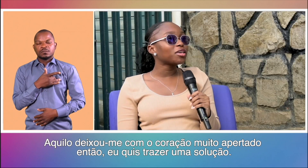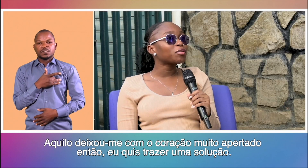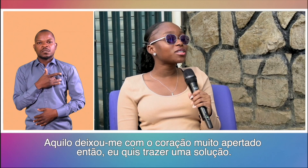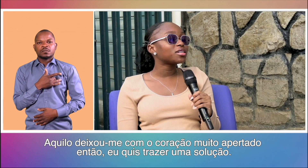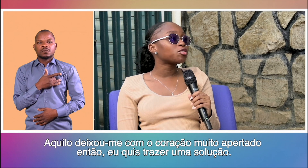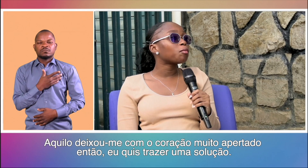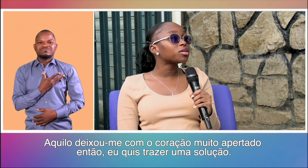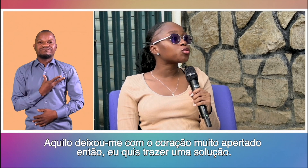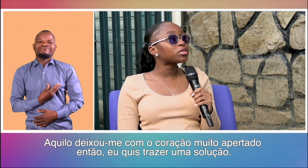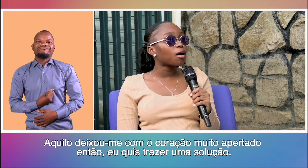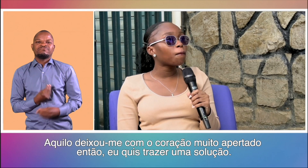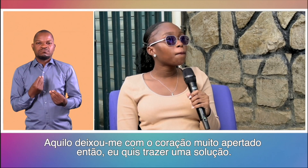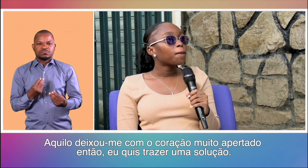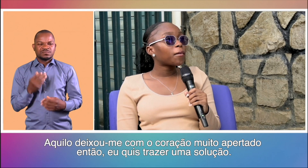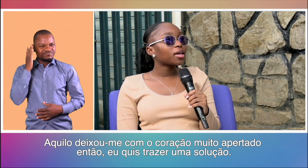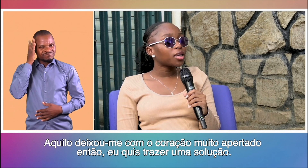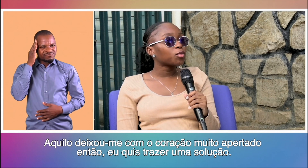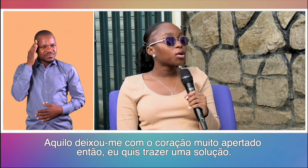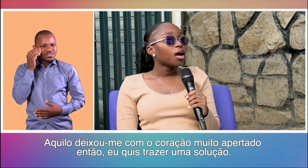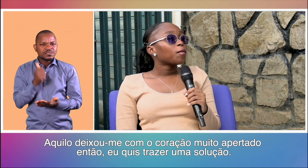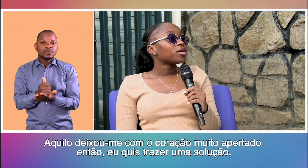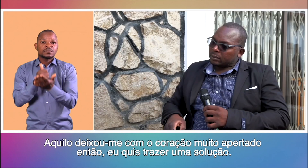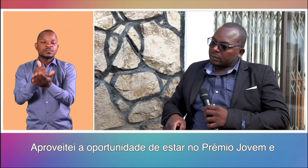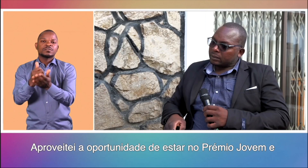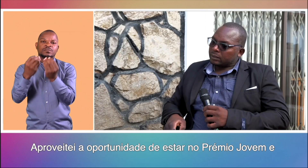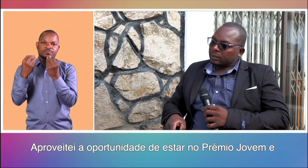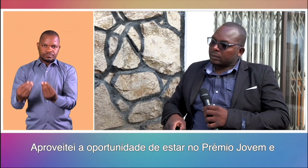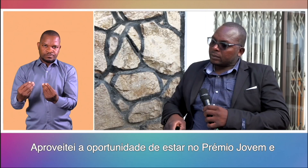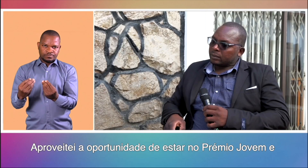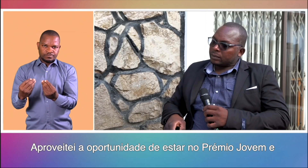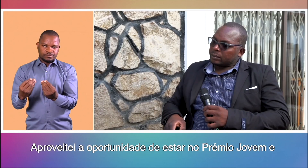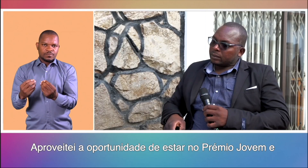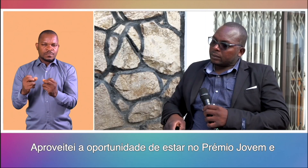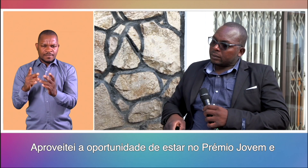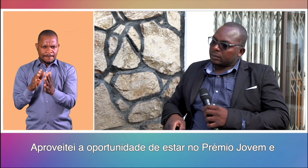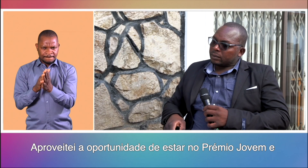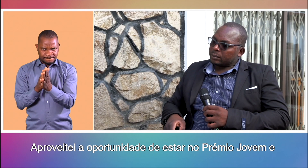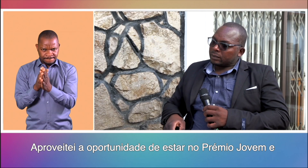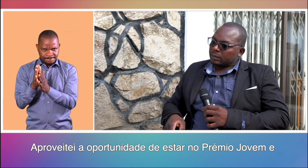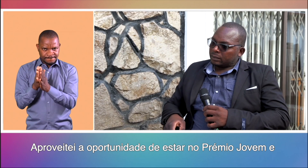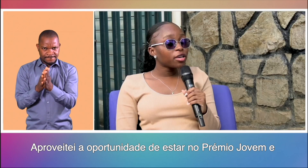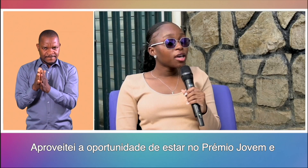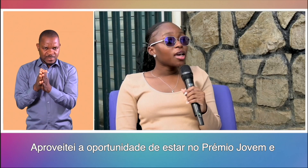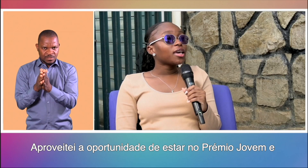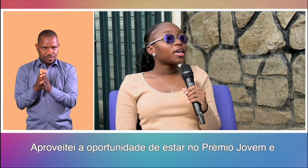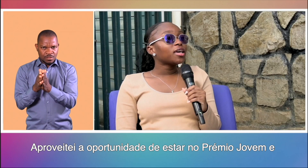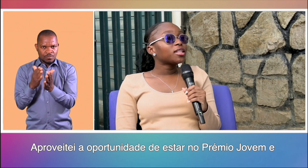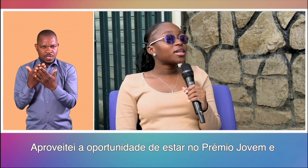eu quis trazer uma solução para aquilo. Aproveitei a oportunidade de estar no Prêmio Jovem e trazer